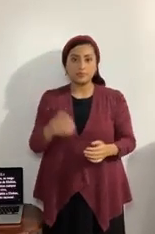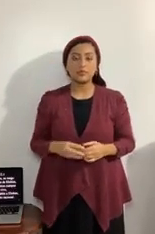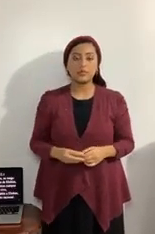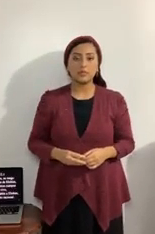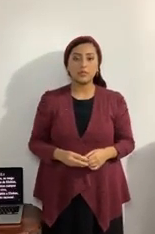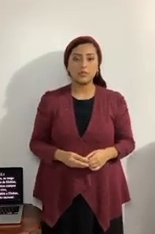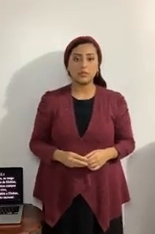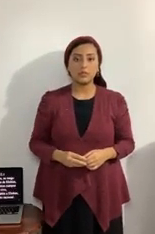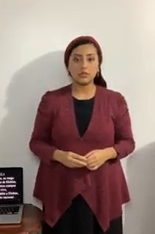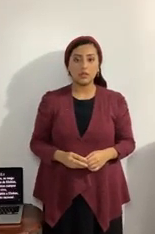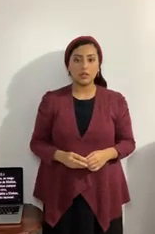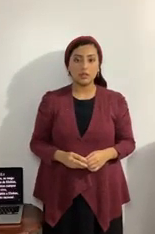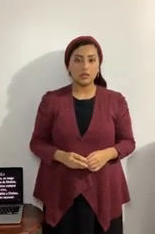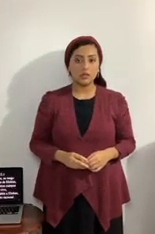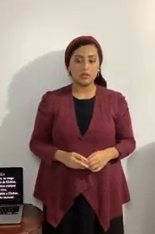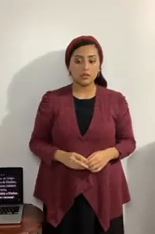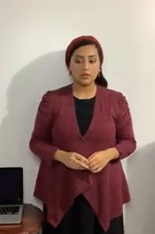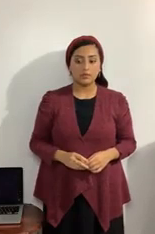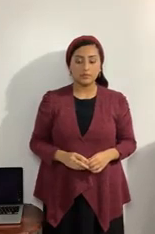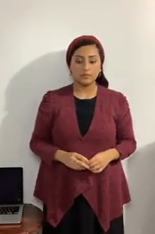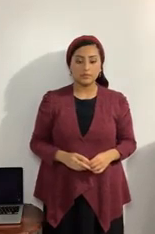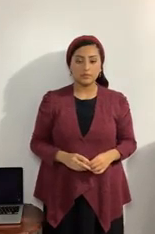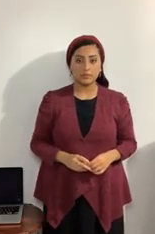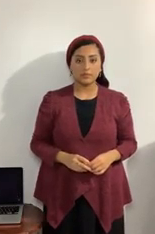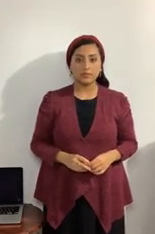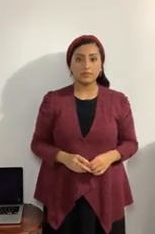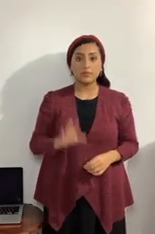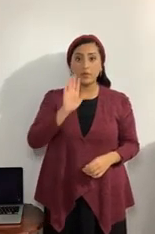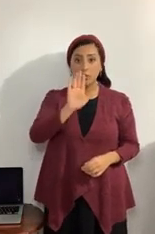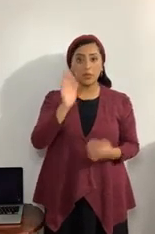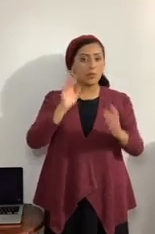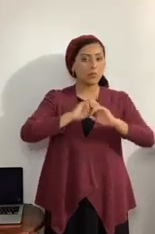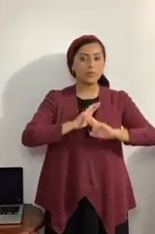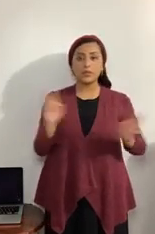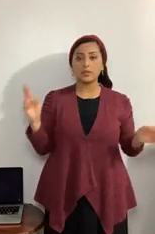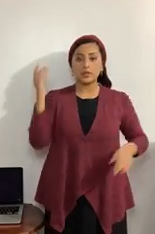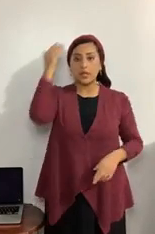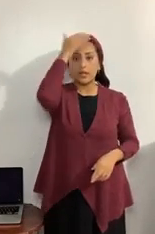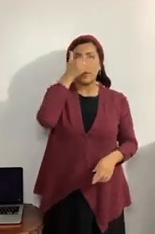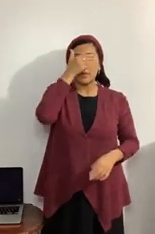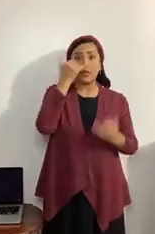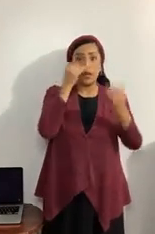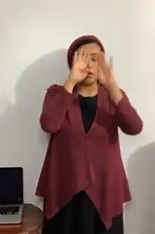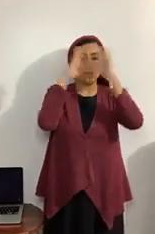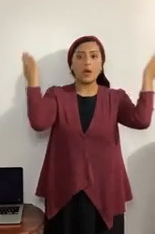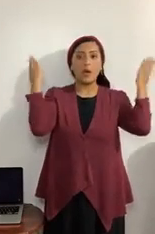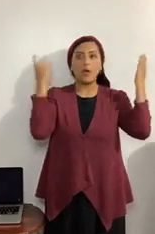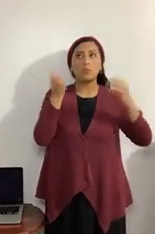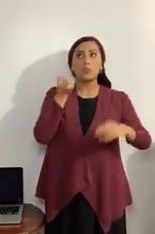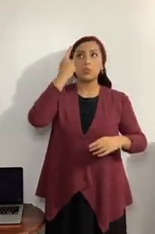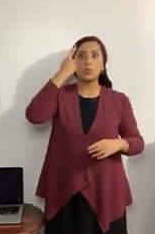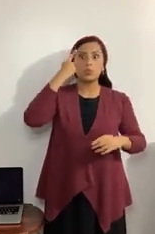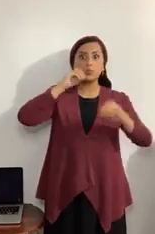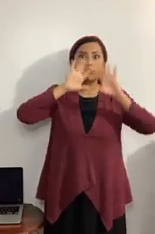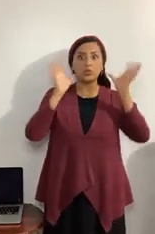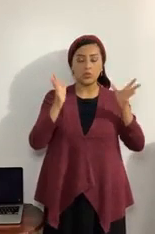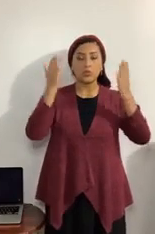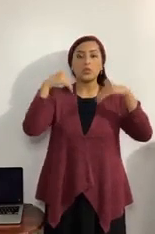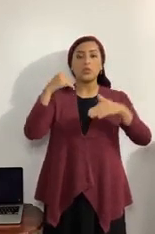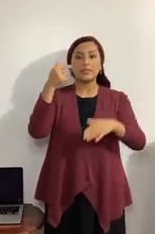velo se te ha quitado gracias a Yahshua HaMashiach. En Bereshit 10